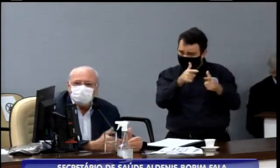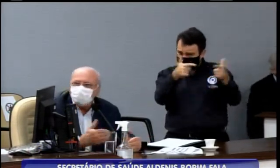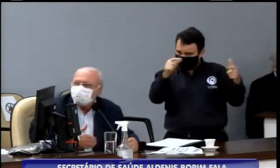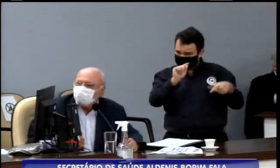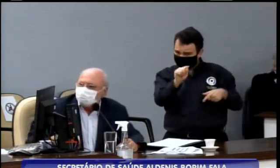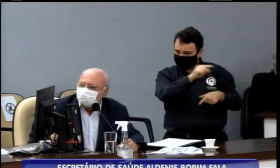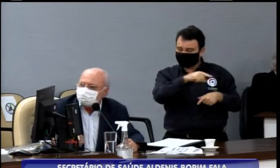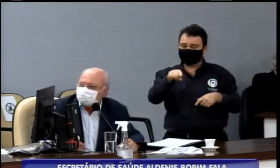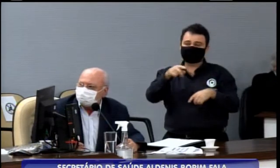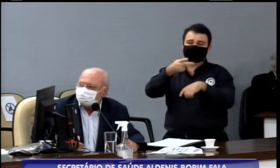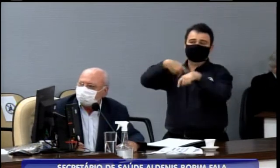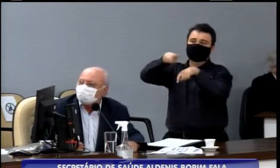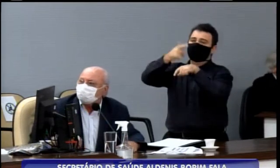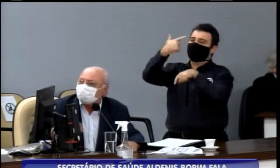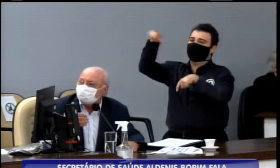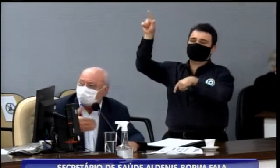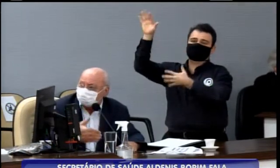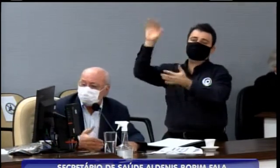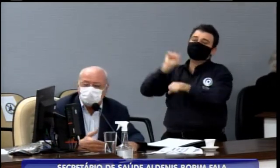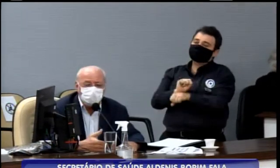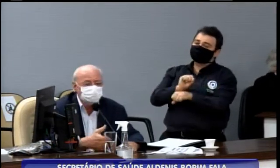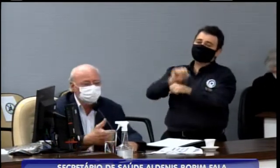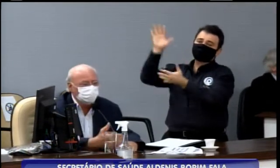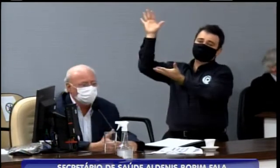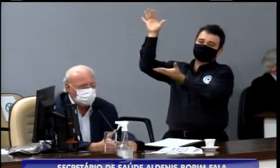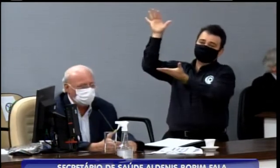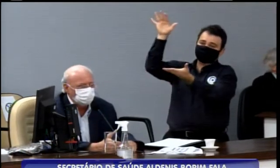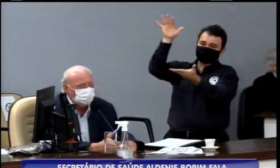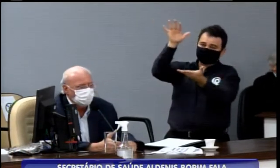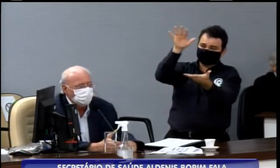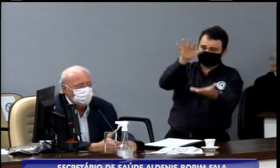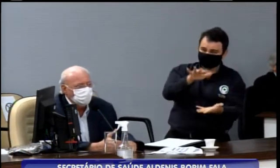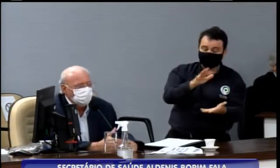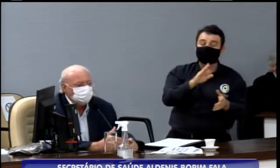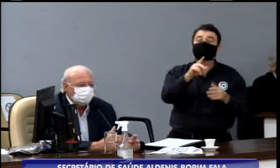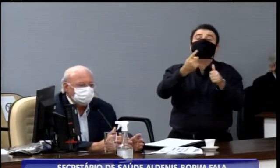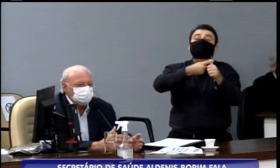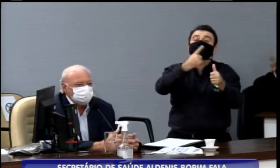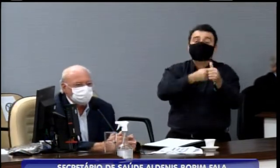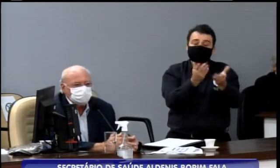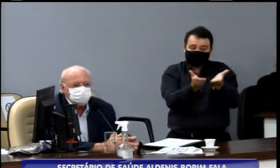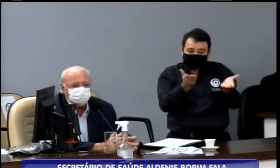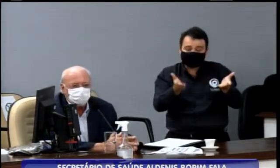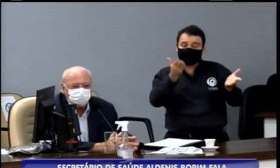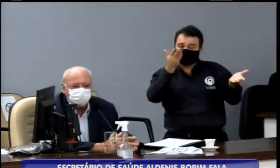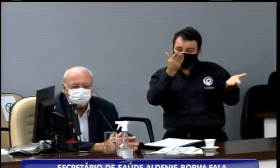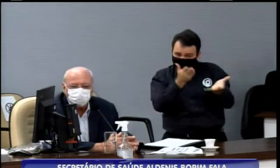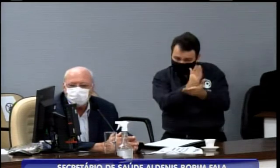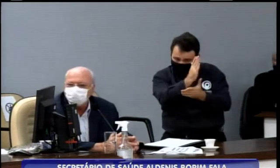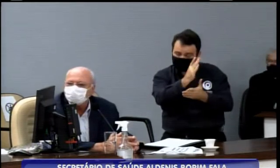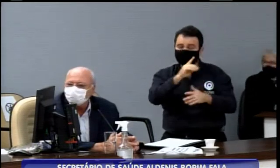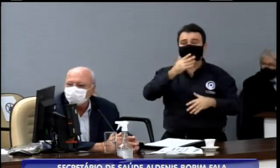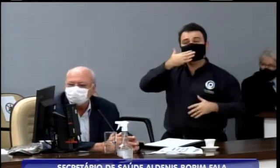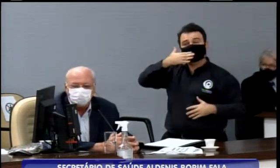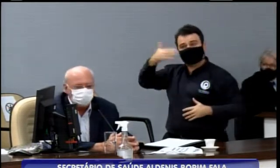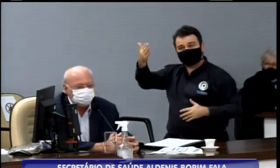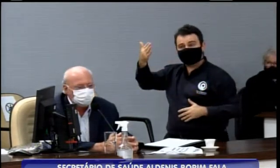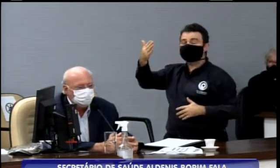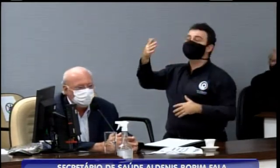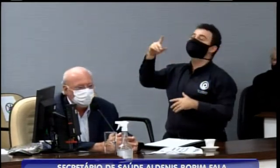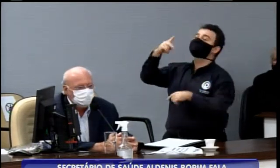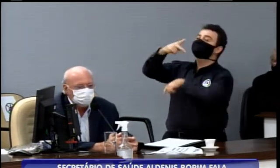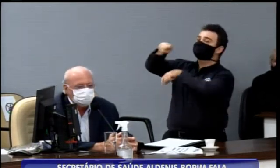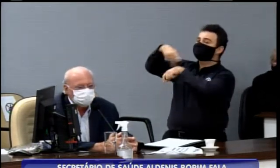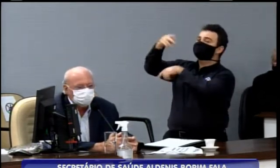Demora, além da licitação, depois para chegar e ser montado. Então, mas a gente acredita que até o final do primeiro